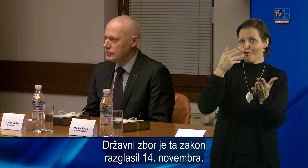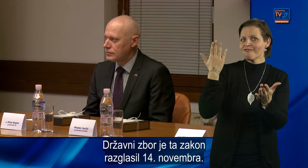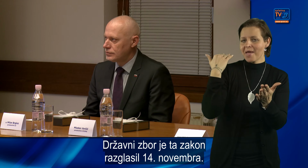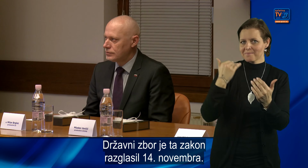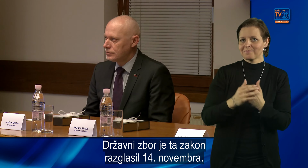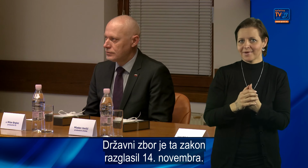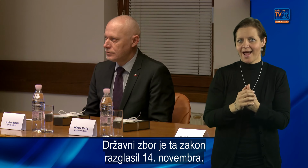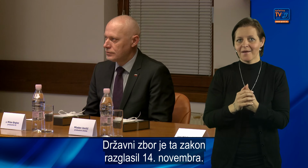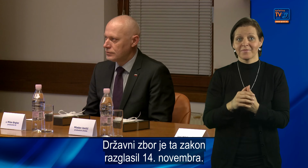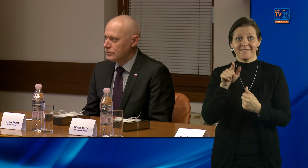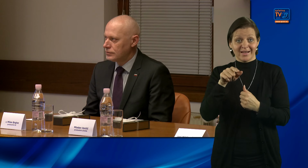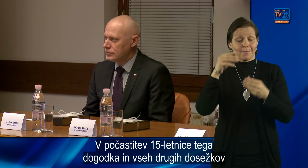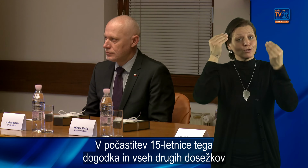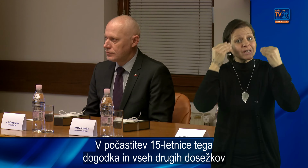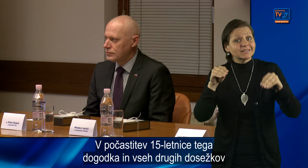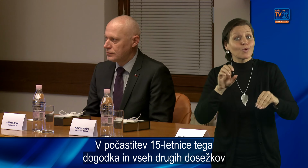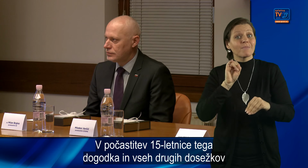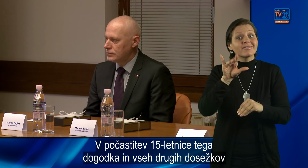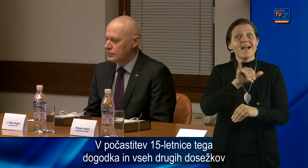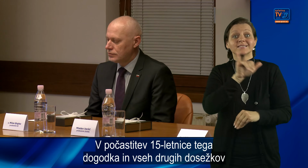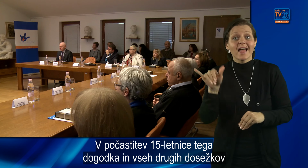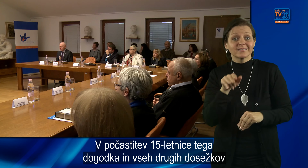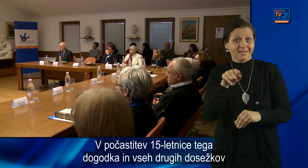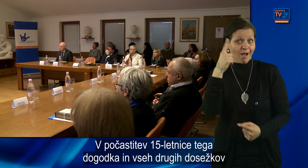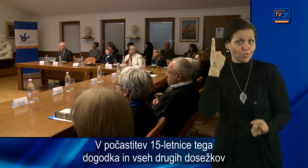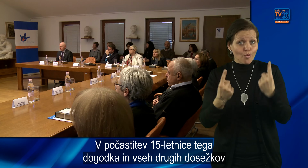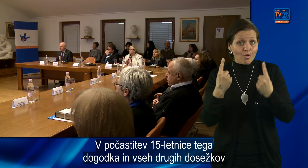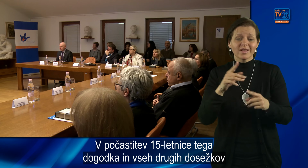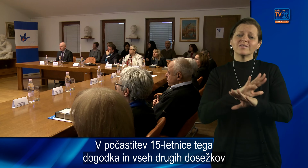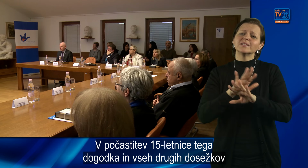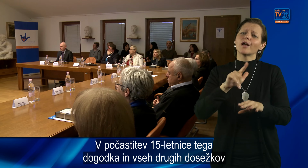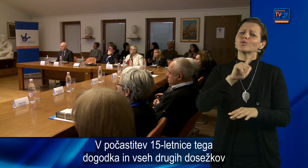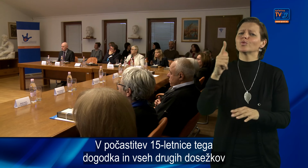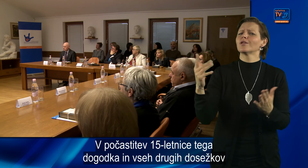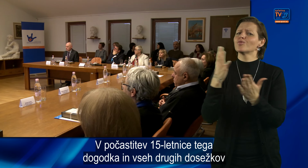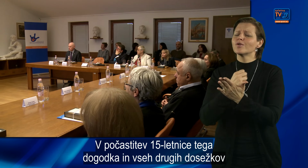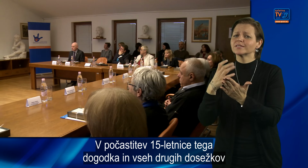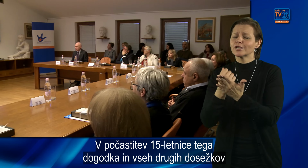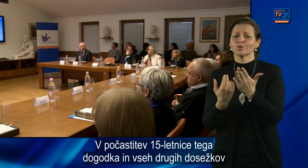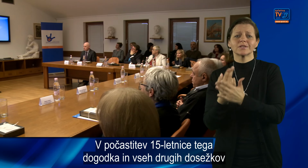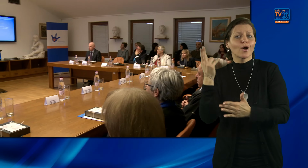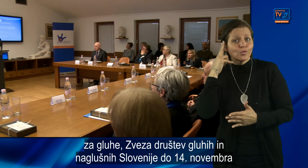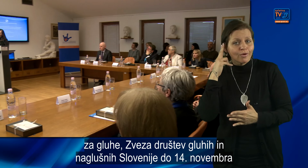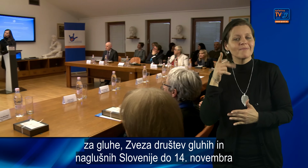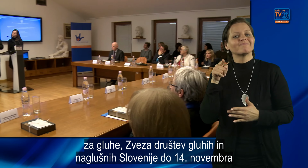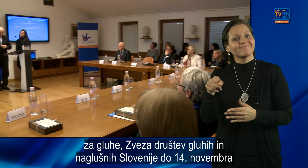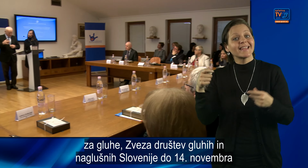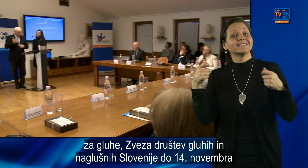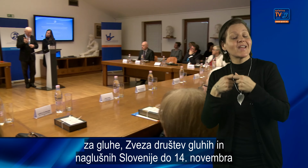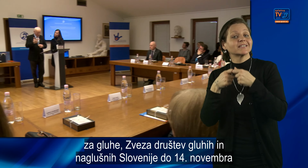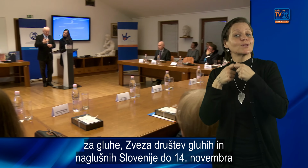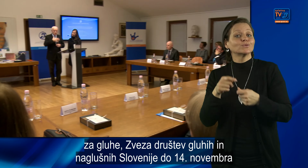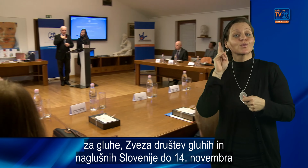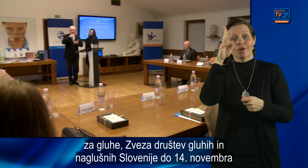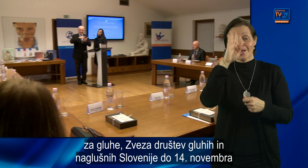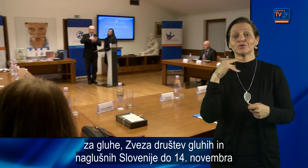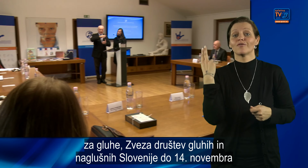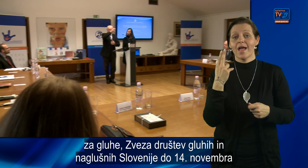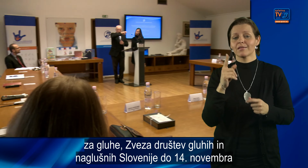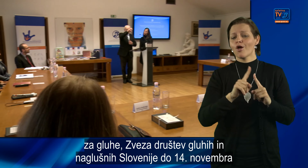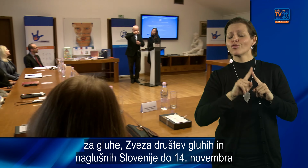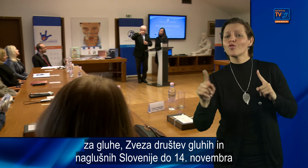novembra. V počastitev 15-letnice tega dogodka in vseh drugih dosežkov za gluhe